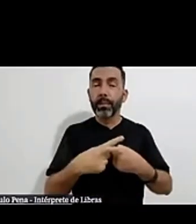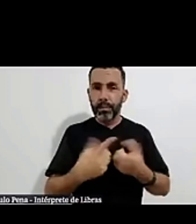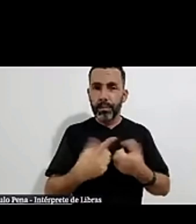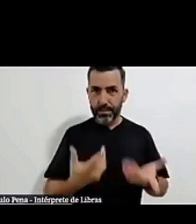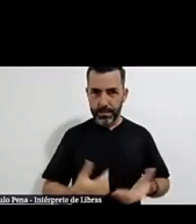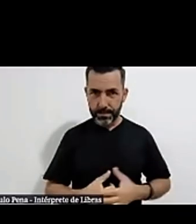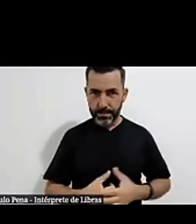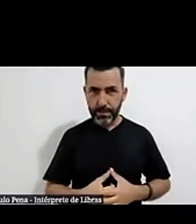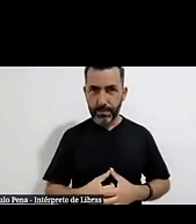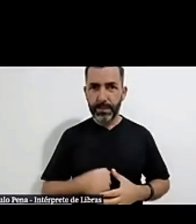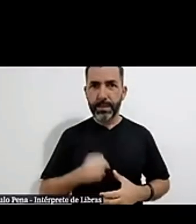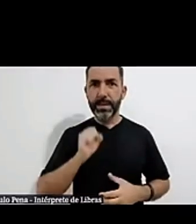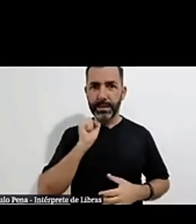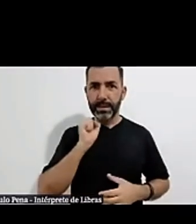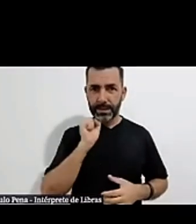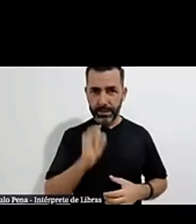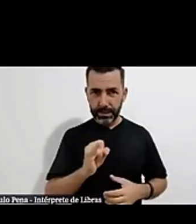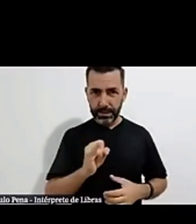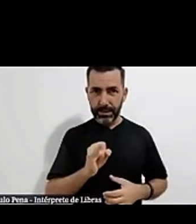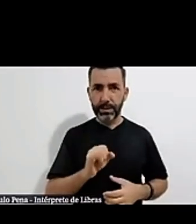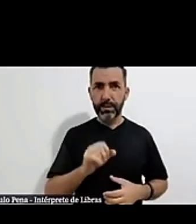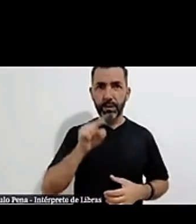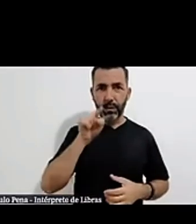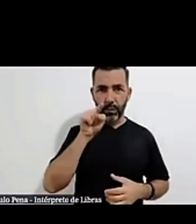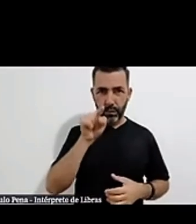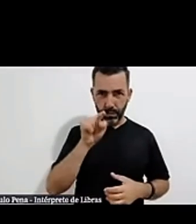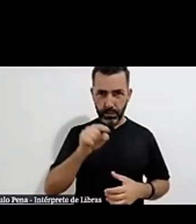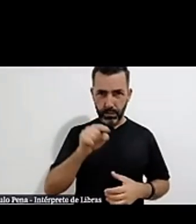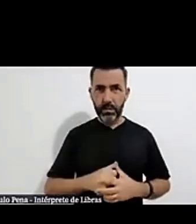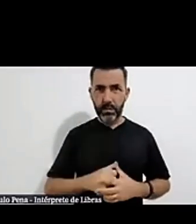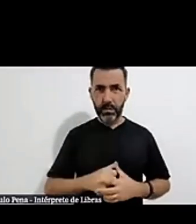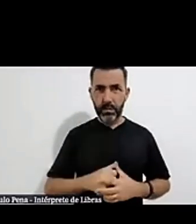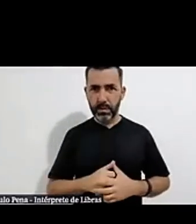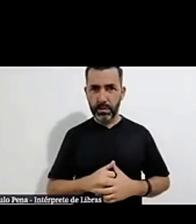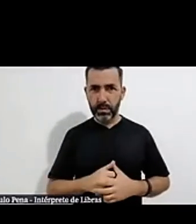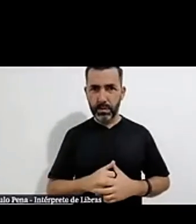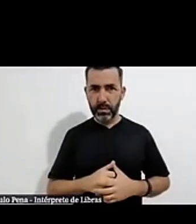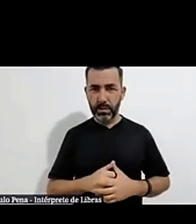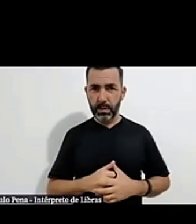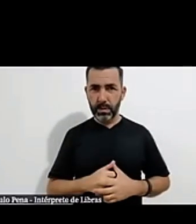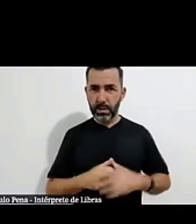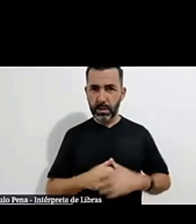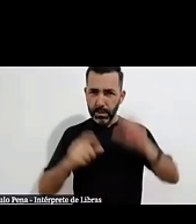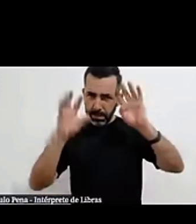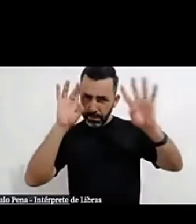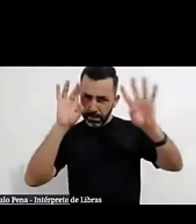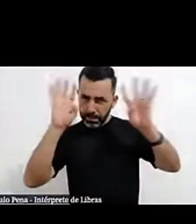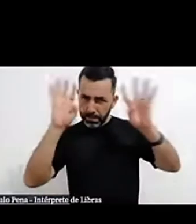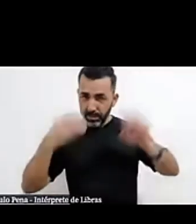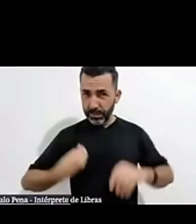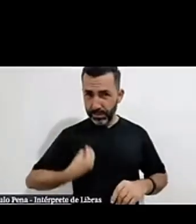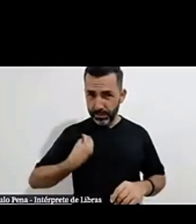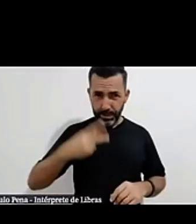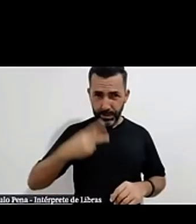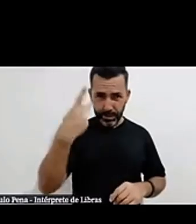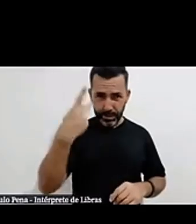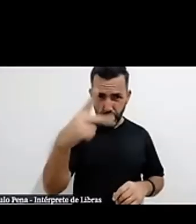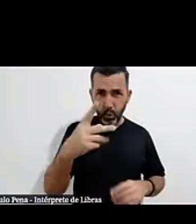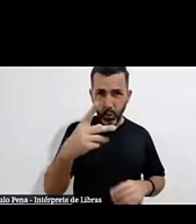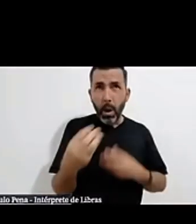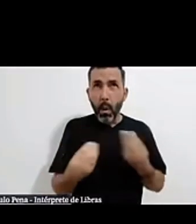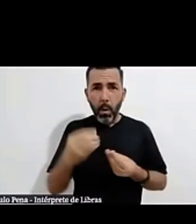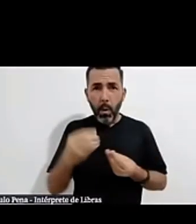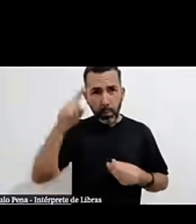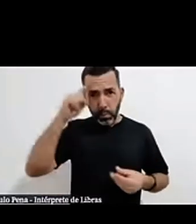vai, com certeza, vai verificar no seu dia a dia, você que sofre desse problema, que realmente faz